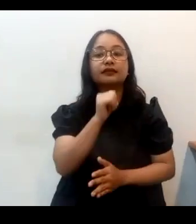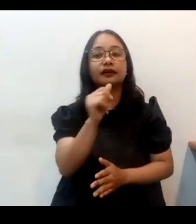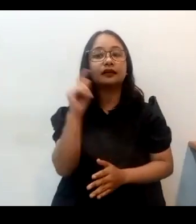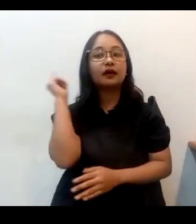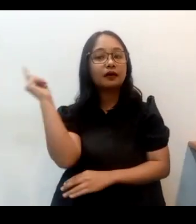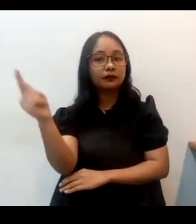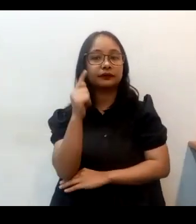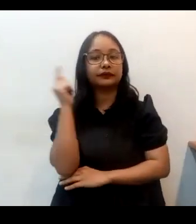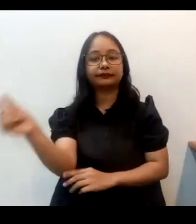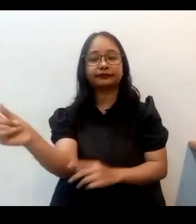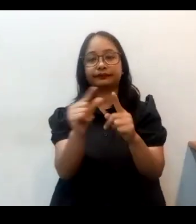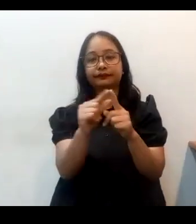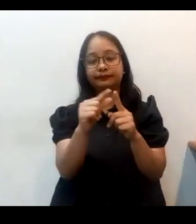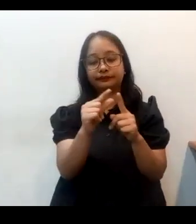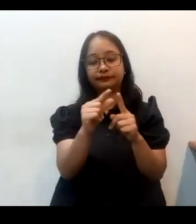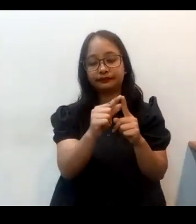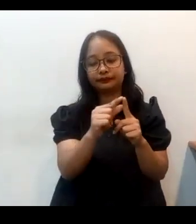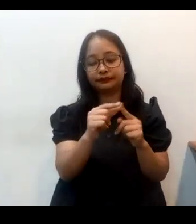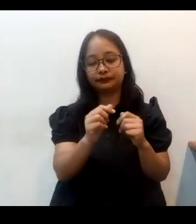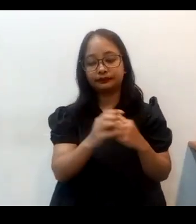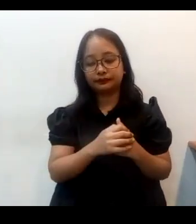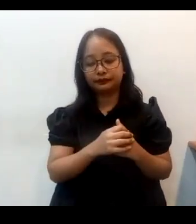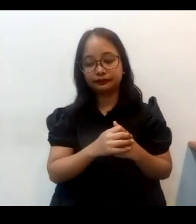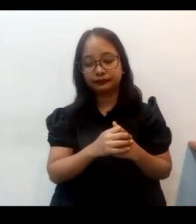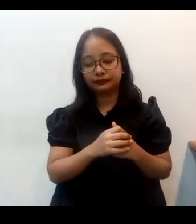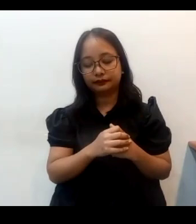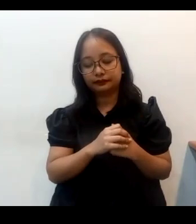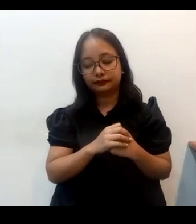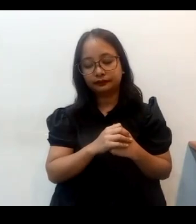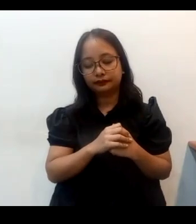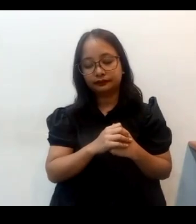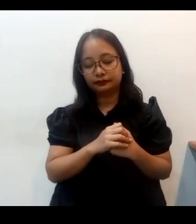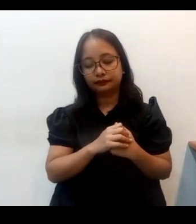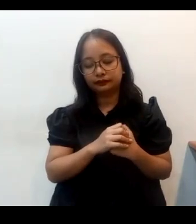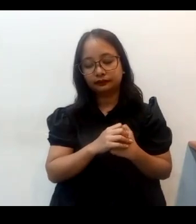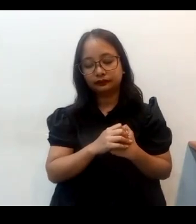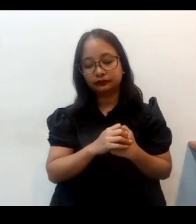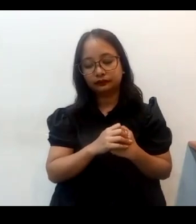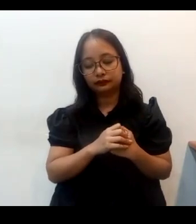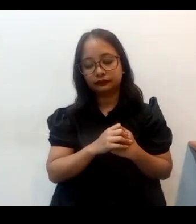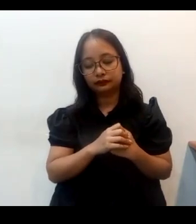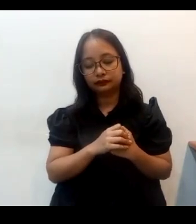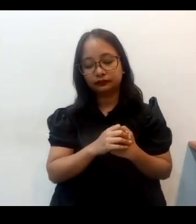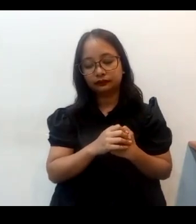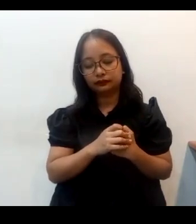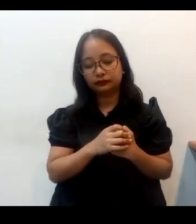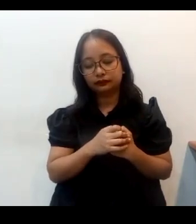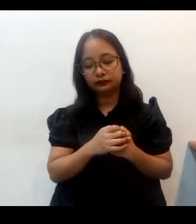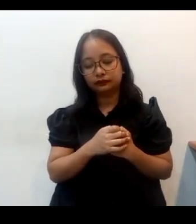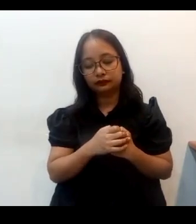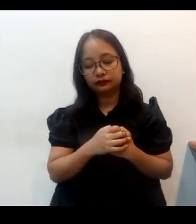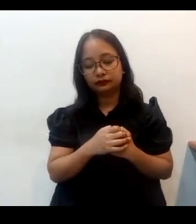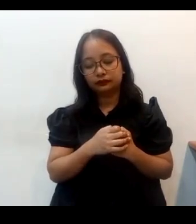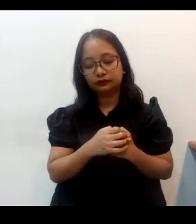aming ebanghelyo ay hindi dumating sa inyo sa salita lamang. Kaya nung ating pong marinig, yung mensahe ng kaligtasan, hindi lamang po